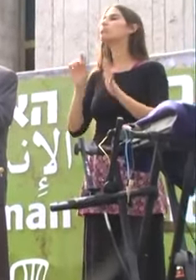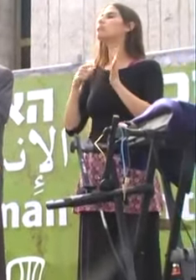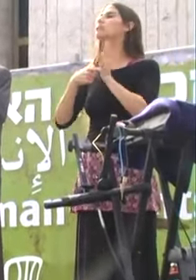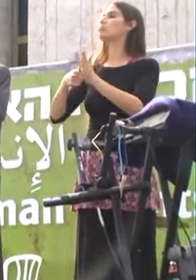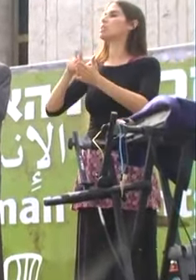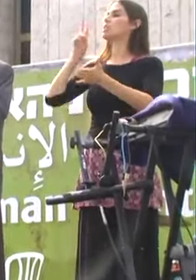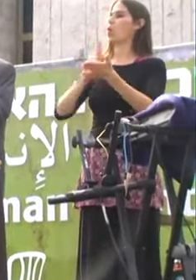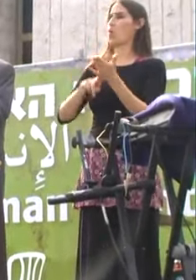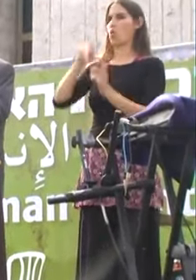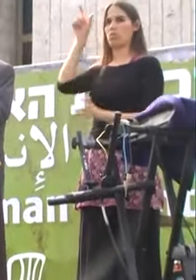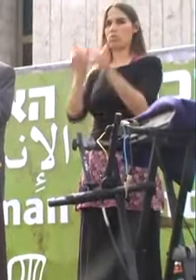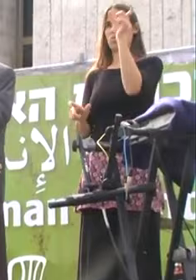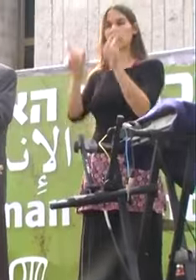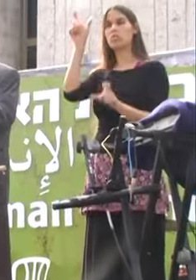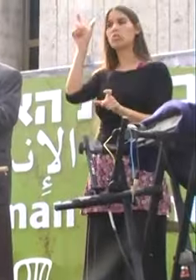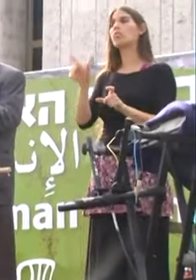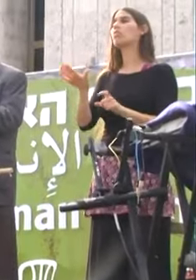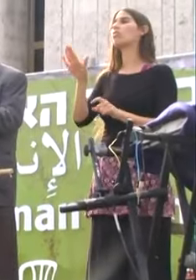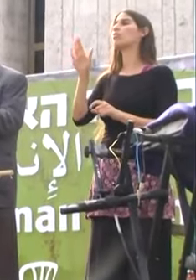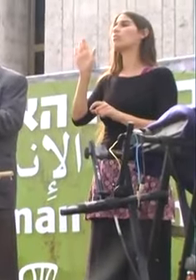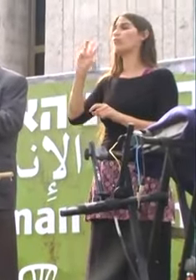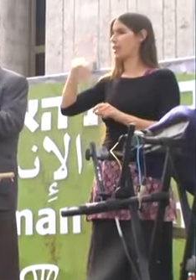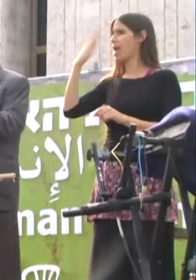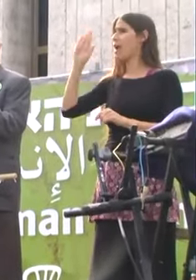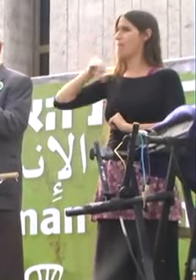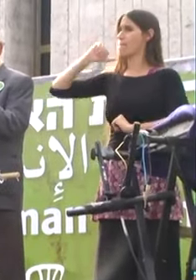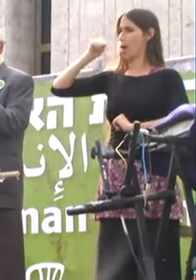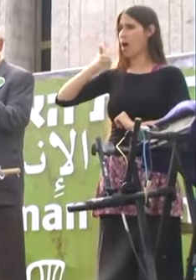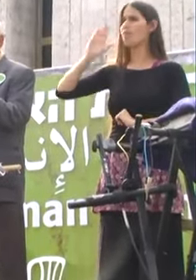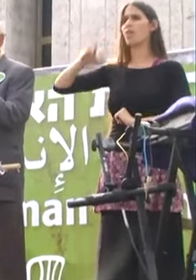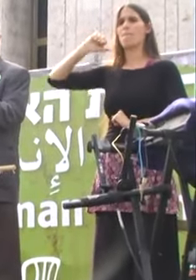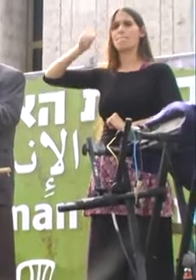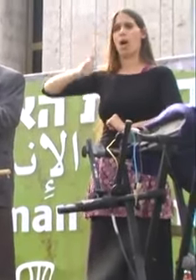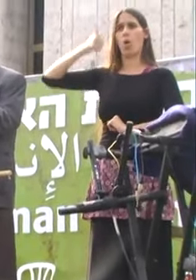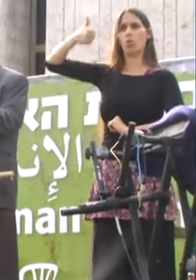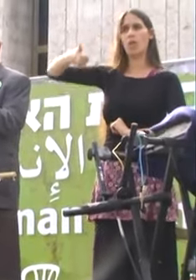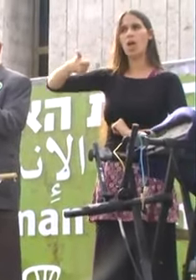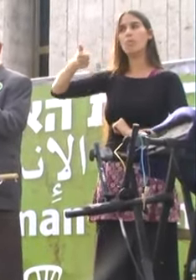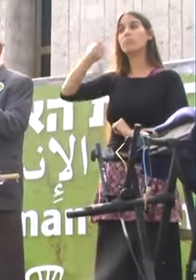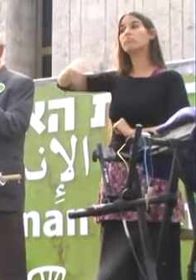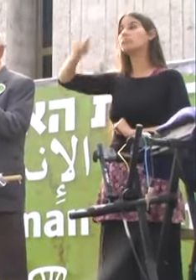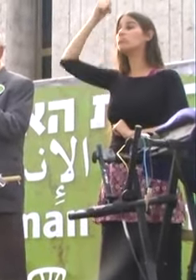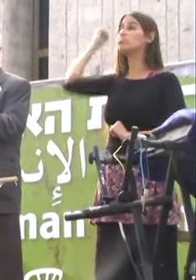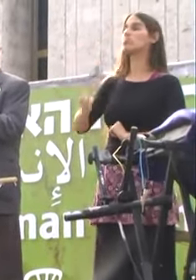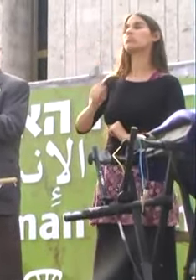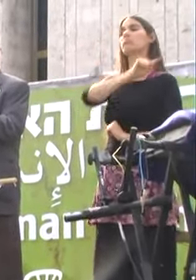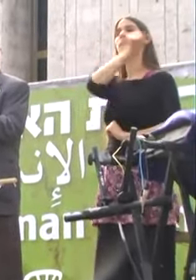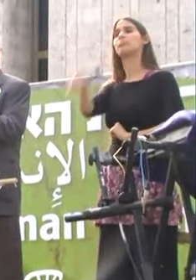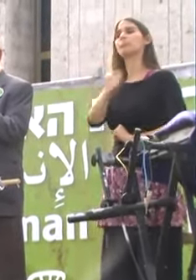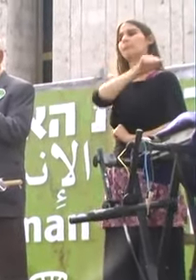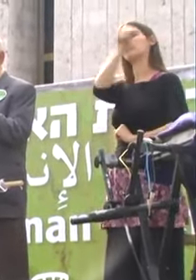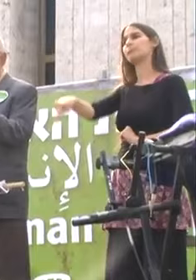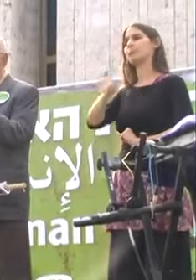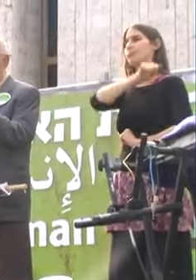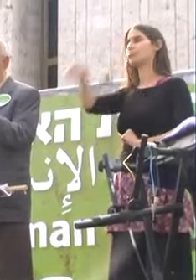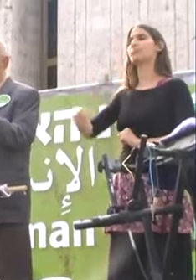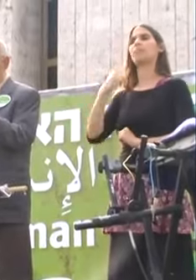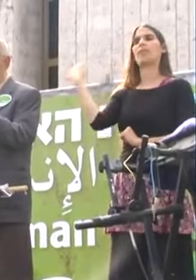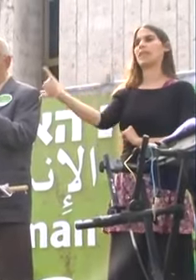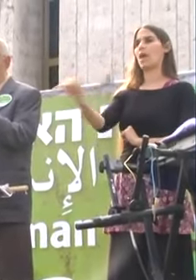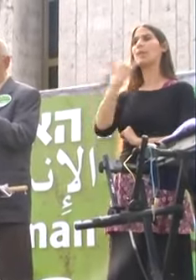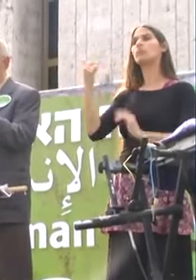זכויות האדם, ונהיה כאן מחר ומחרתיים, ואנו מחויבים להיות כאן תמיד על